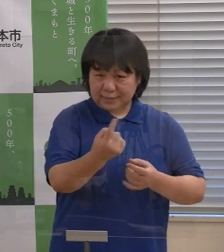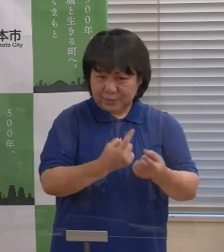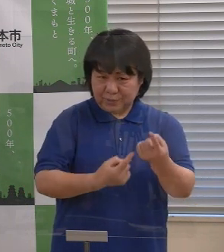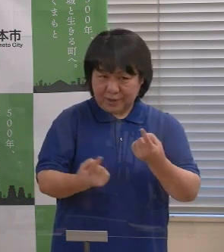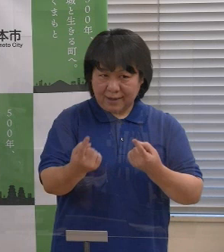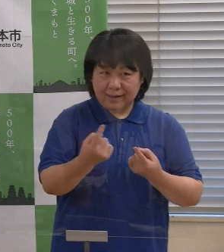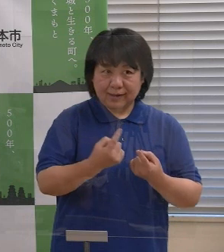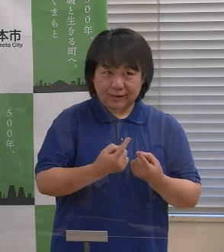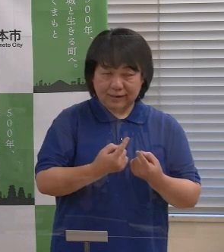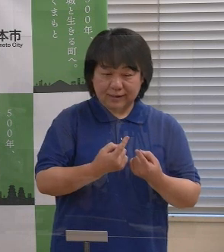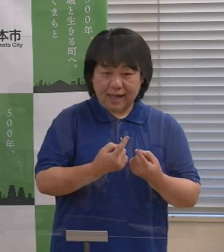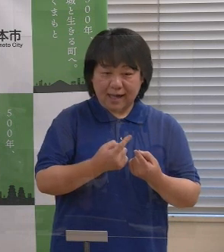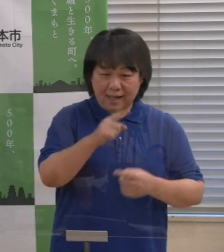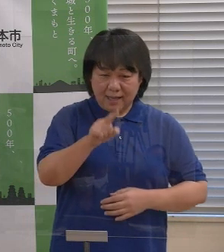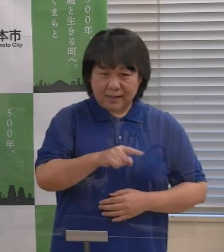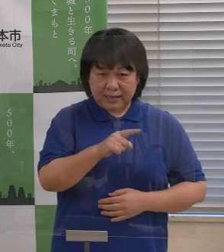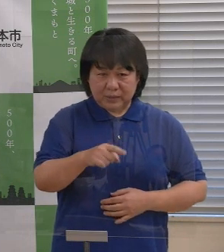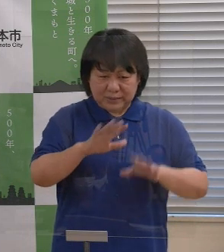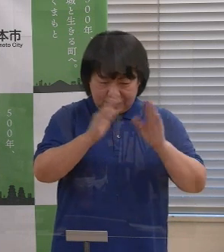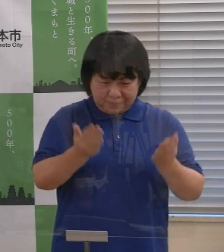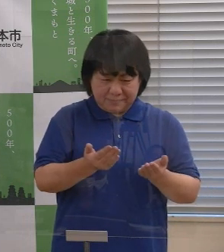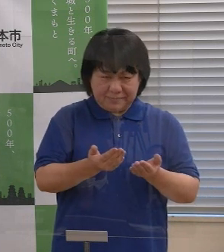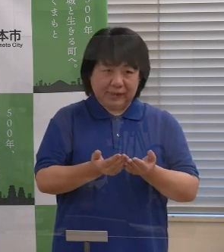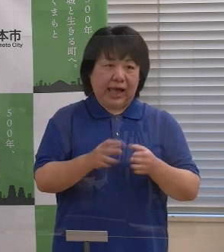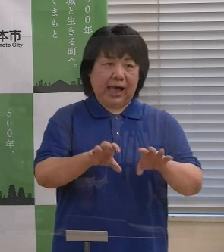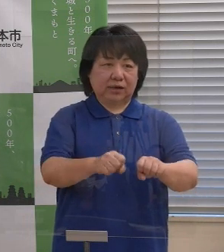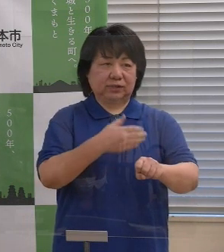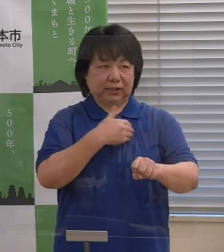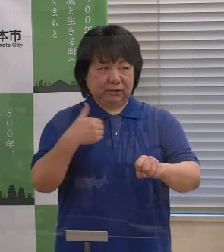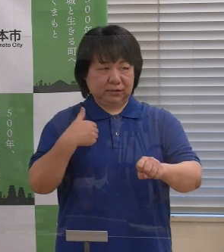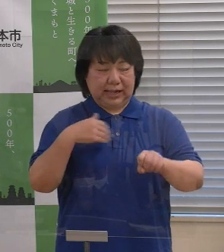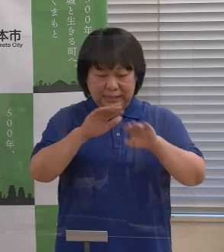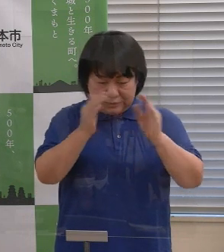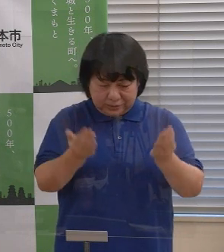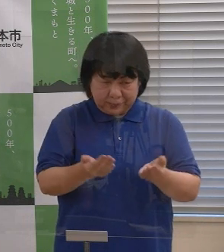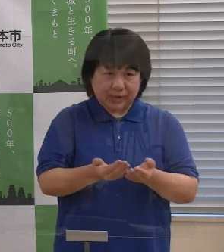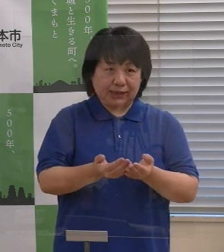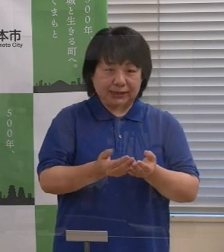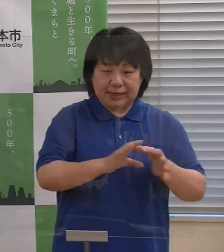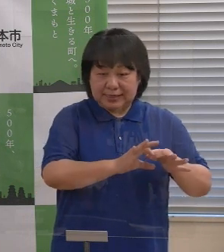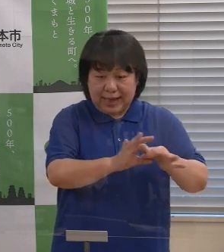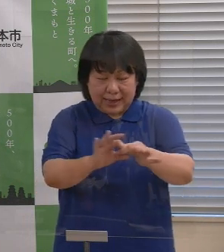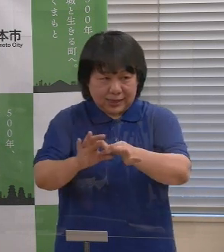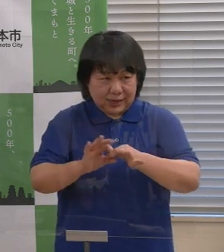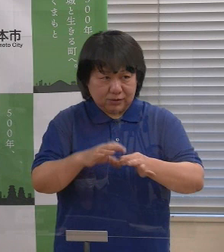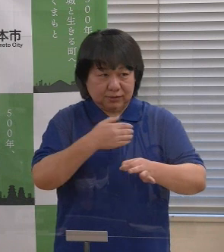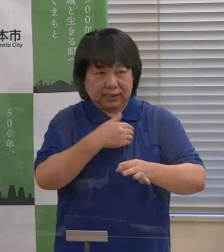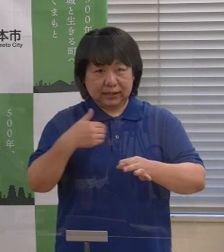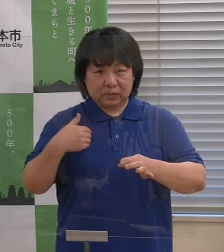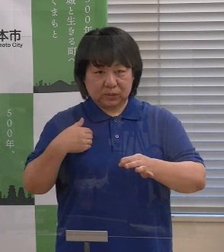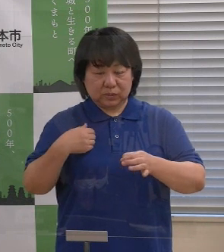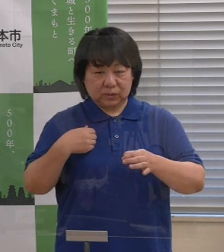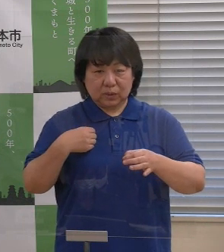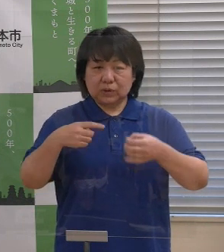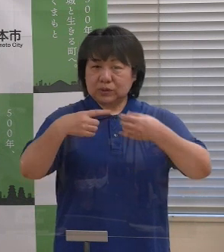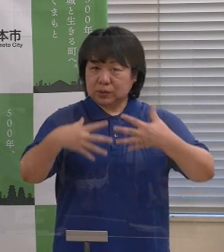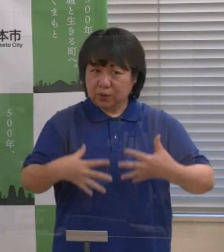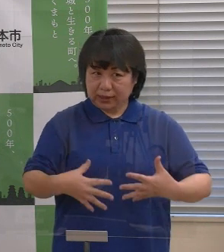がすべて把握をできるということ、そしてすべての方に連絡ができるということの条件が整わない限